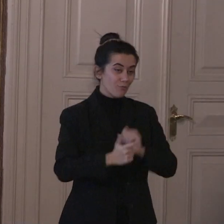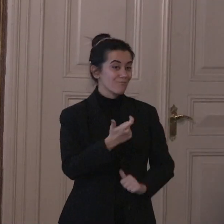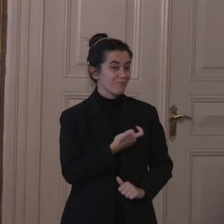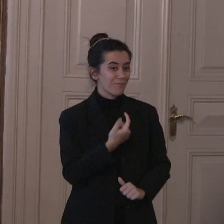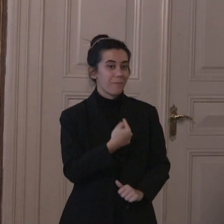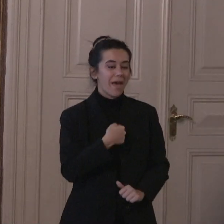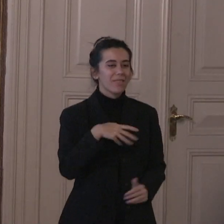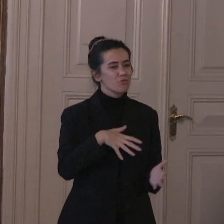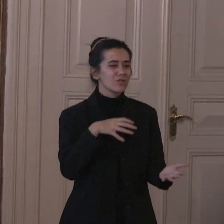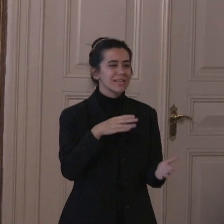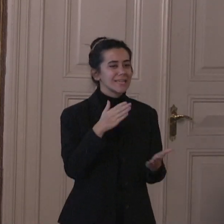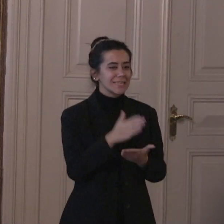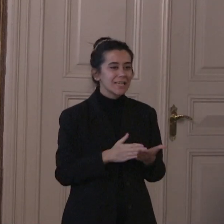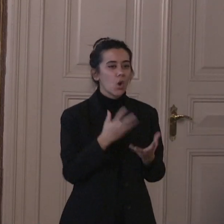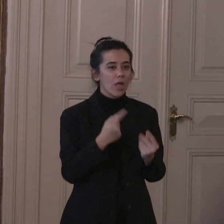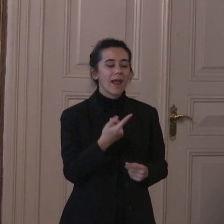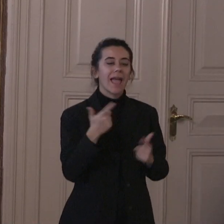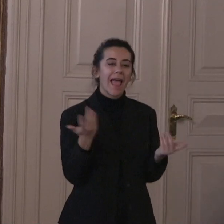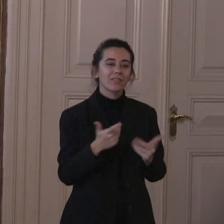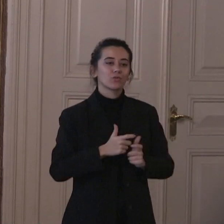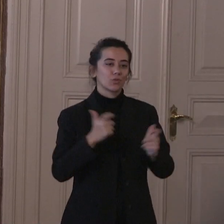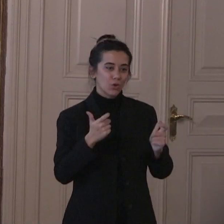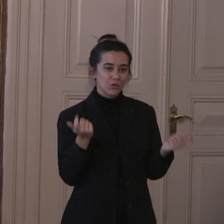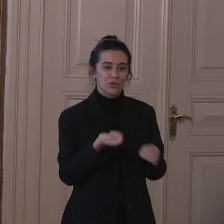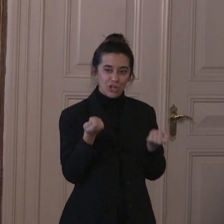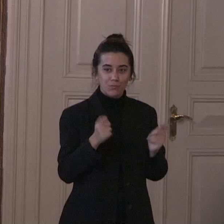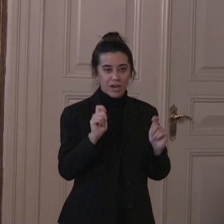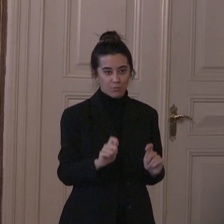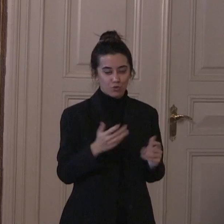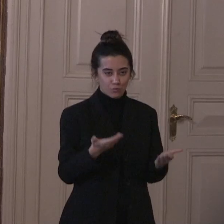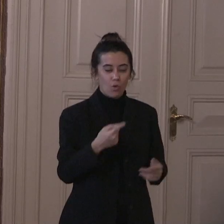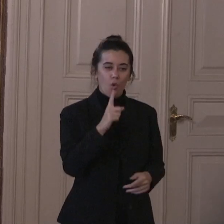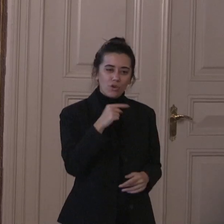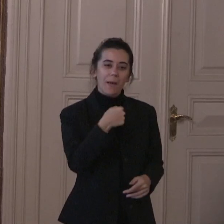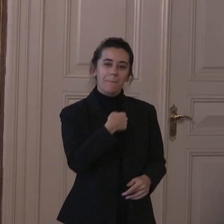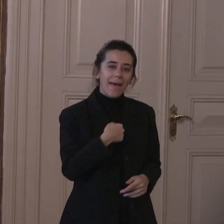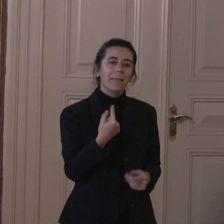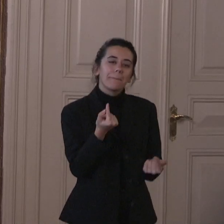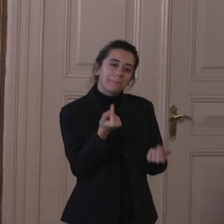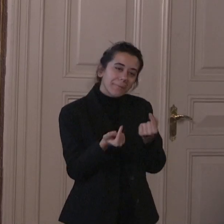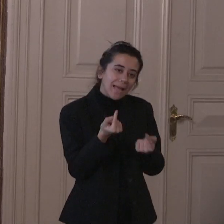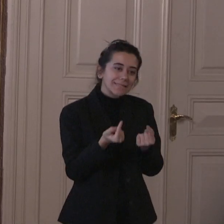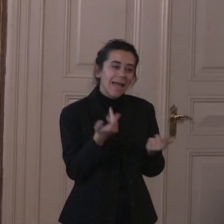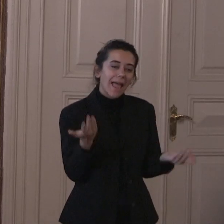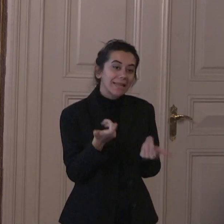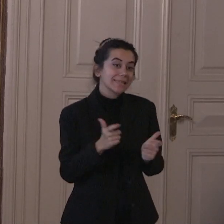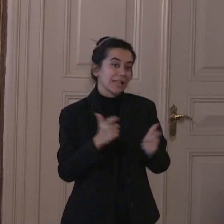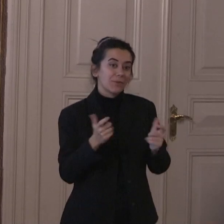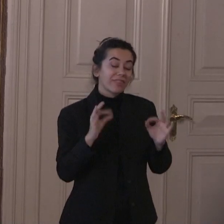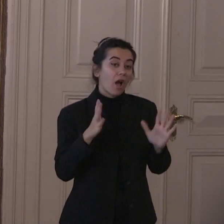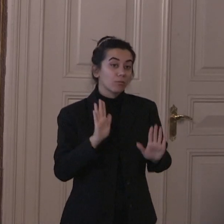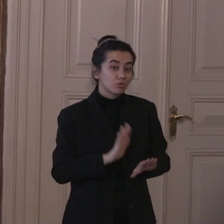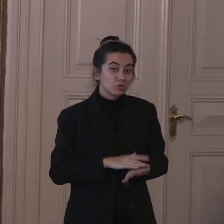Kısmi zamanlı öğrenci olarak Enugar'da 5 yıllık çalışmaktayım. O yüzden ben biraz da hani Enugar'da çalışan bir öğrenci olarak ne yapıyoruz